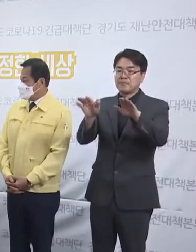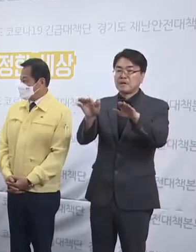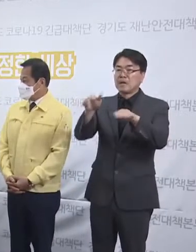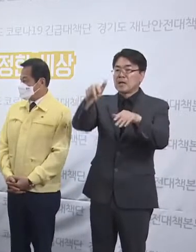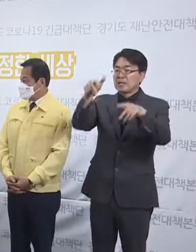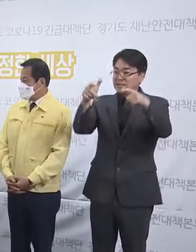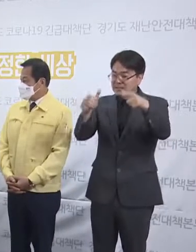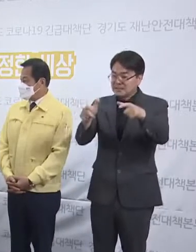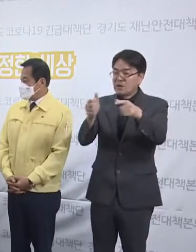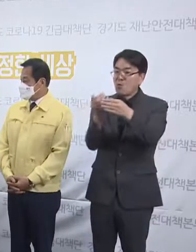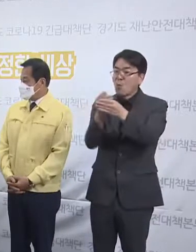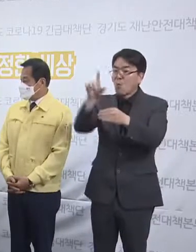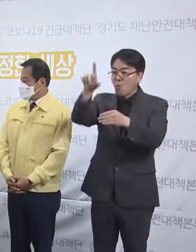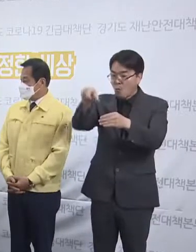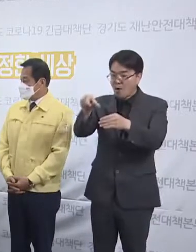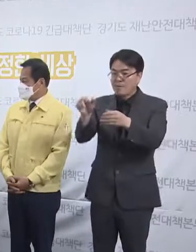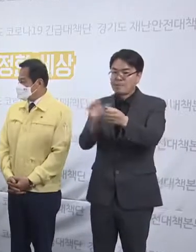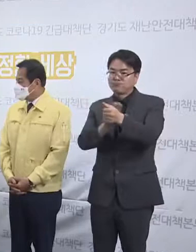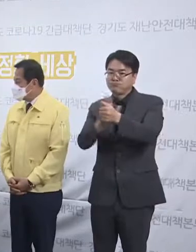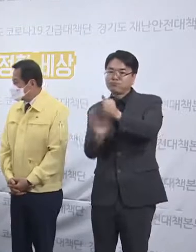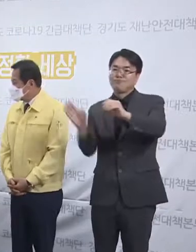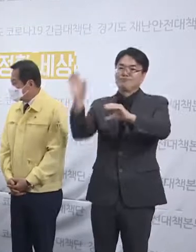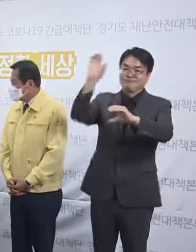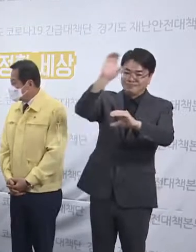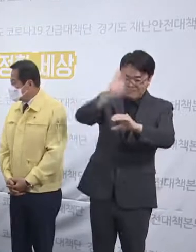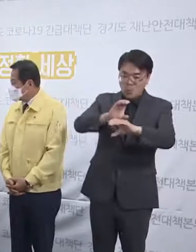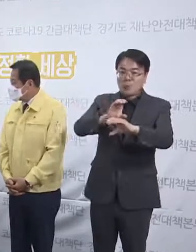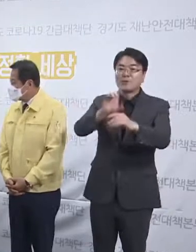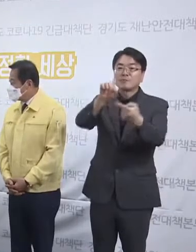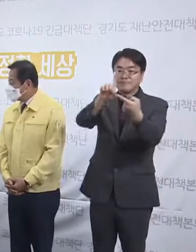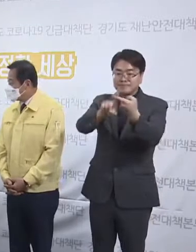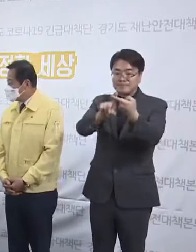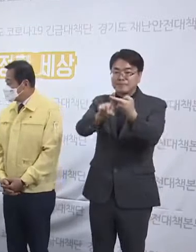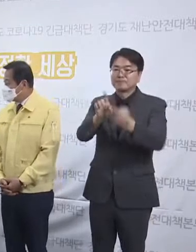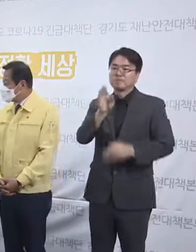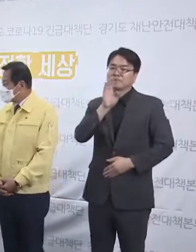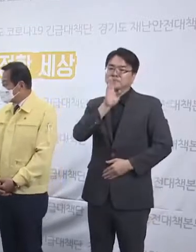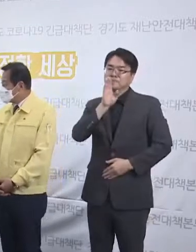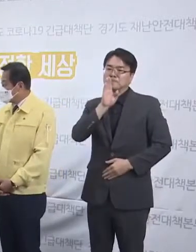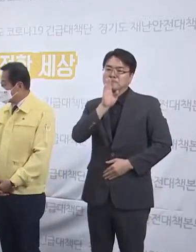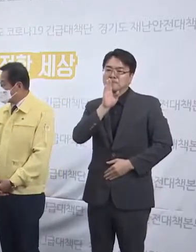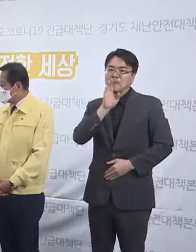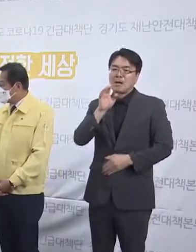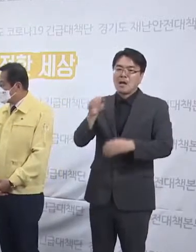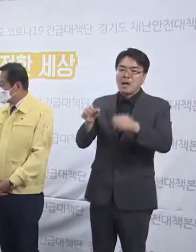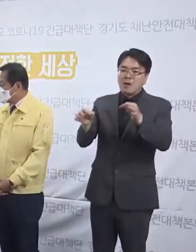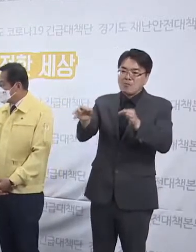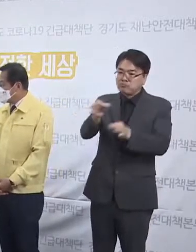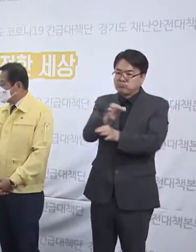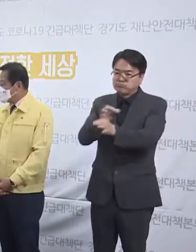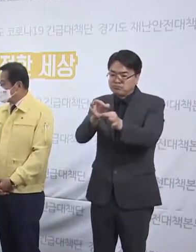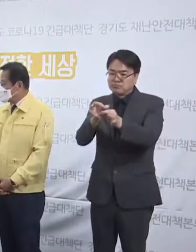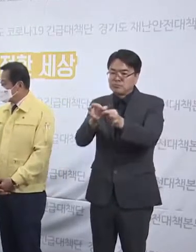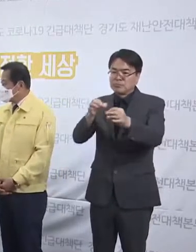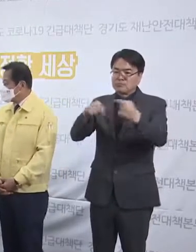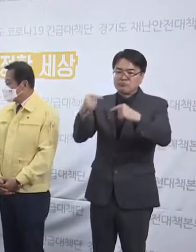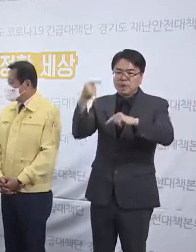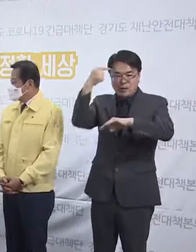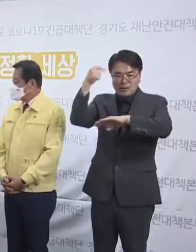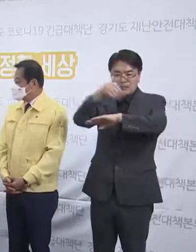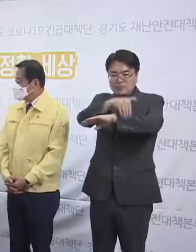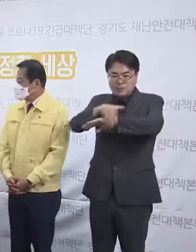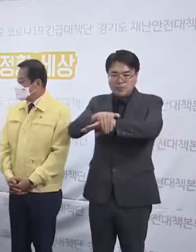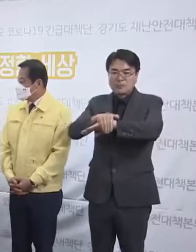지역화폐 인센티브를 이렇게 과감하게 올리시는 것이 사실상 이에 준하는 경제정책으로도 보이는데